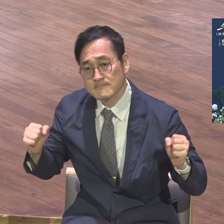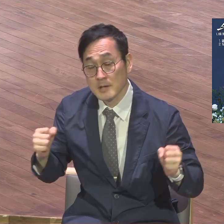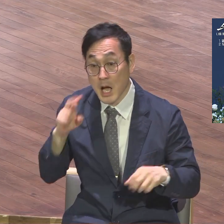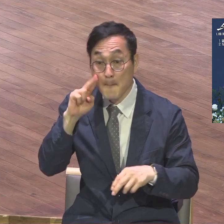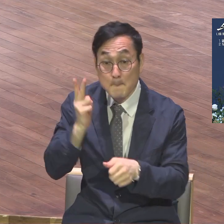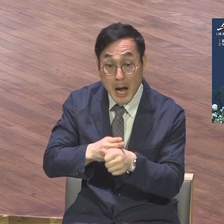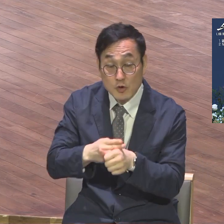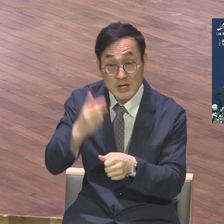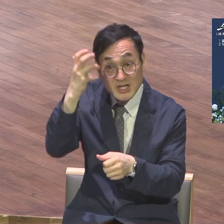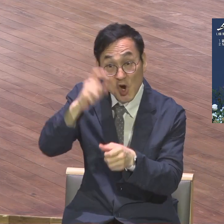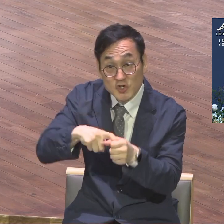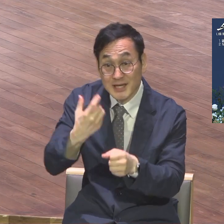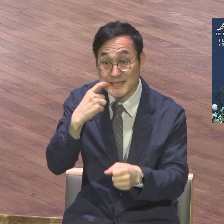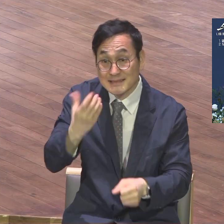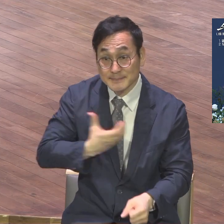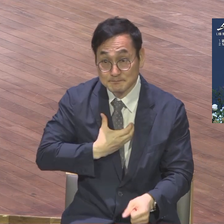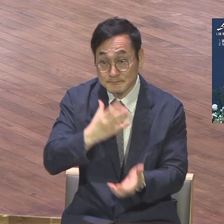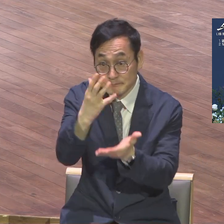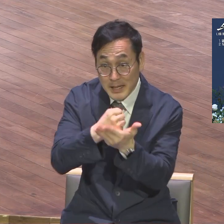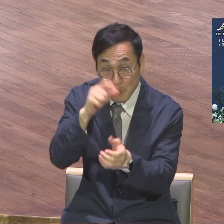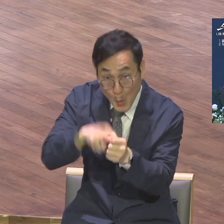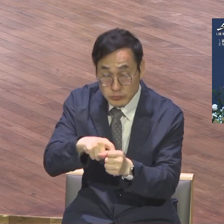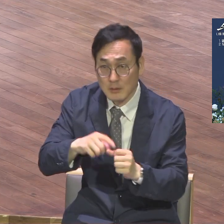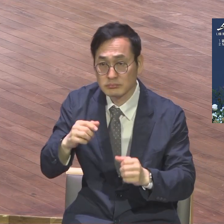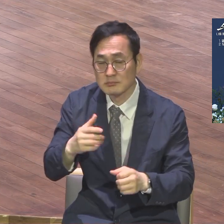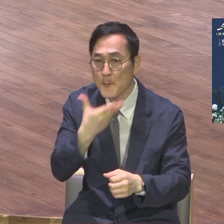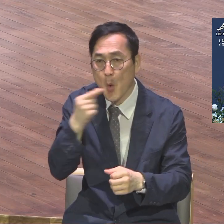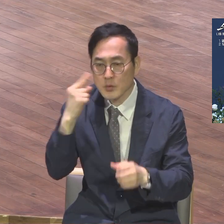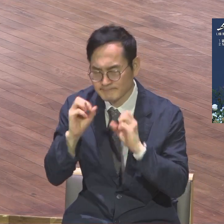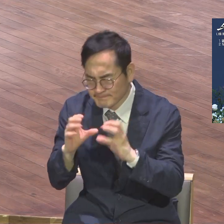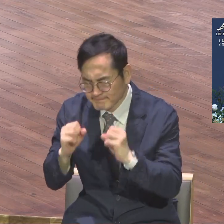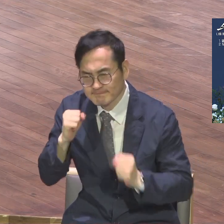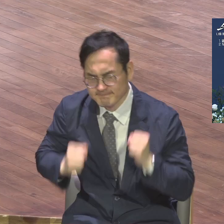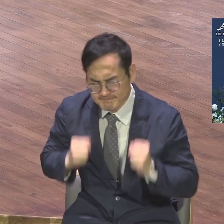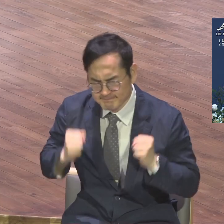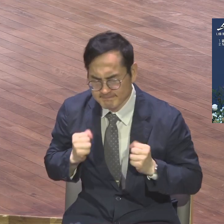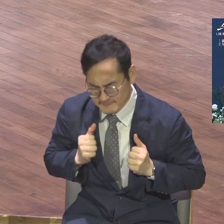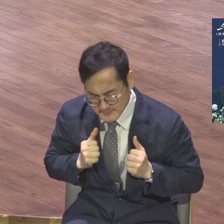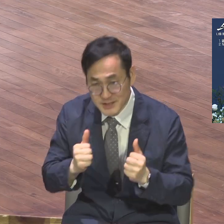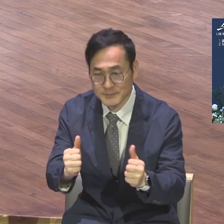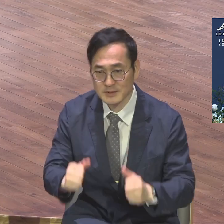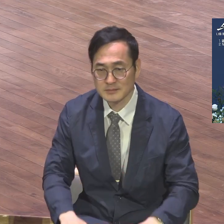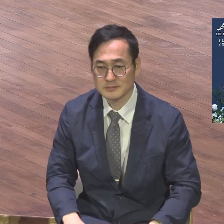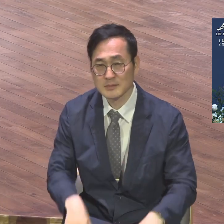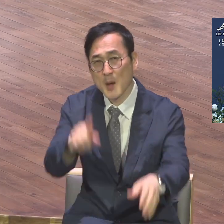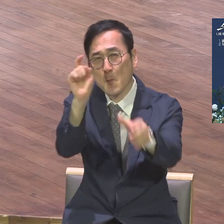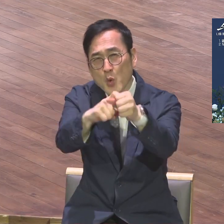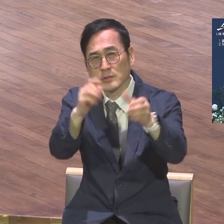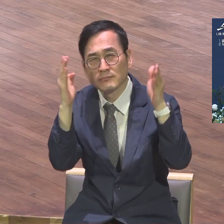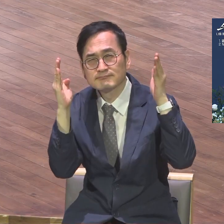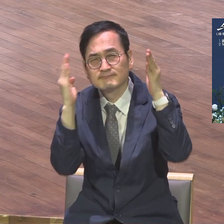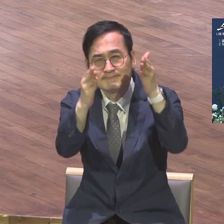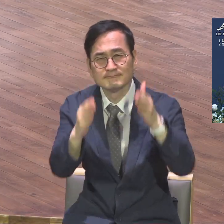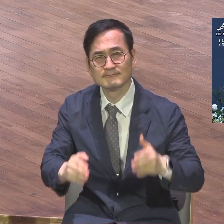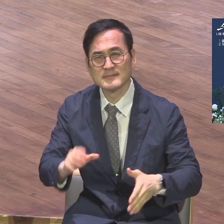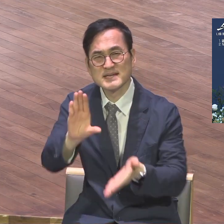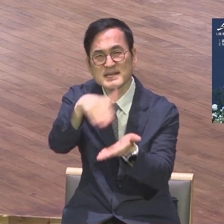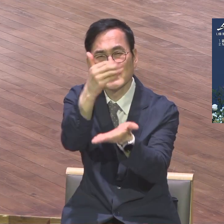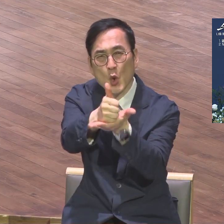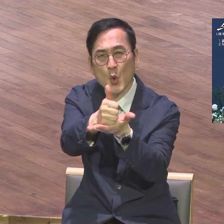영적 금메달. 사도 바울의 삶이 실적을 했잖아요. 푯대를 향하여